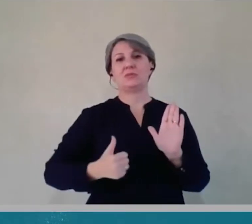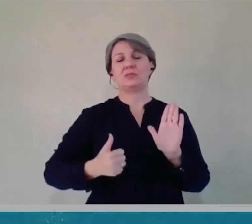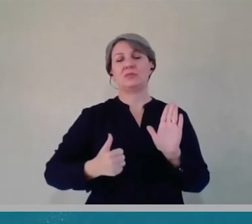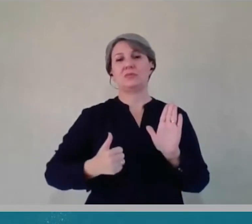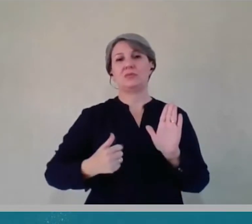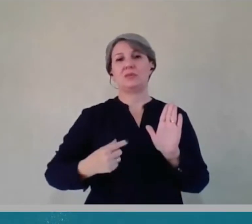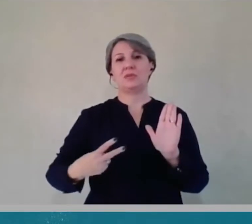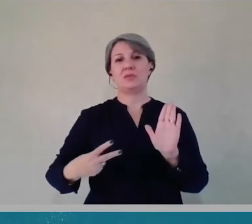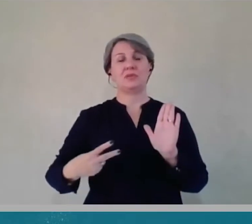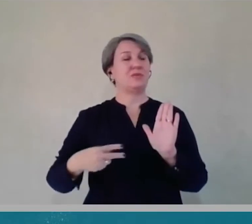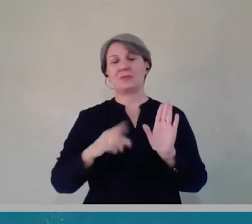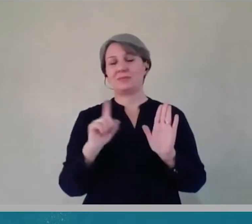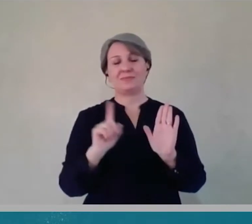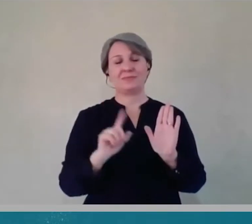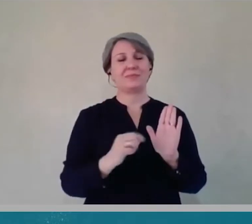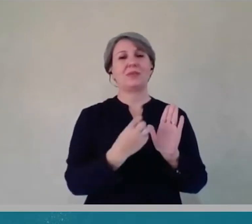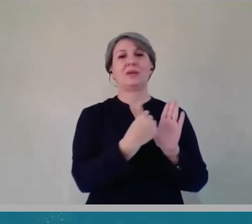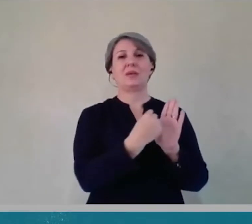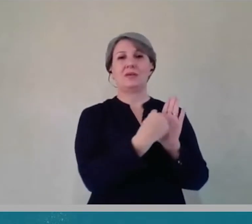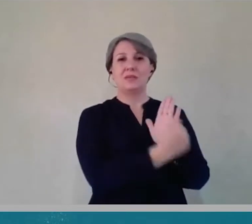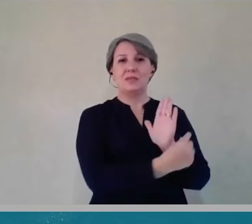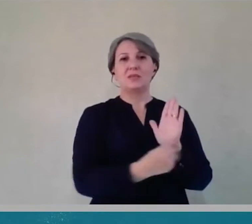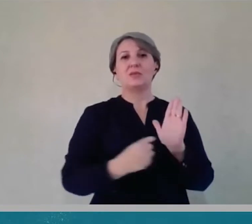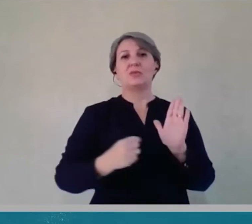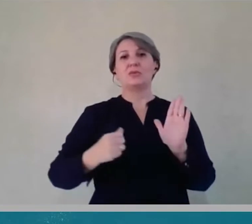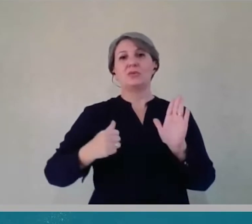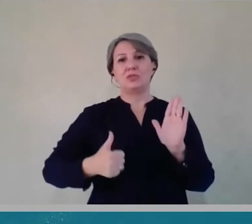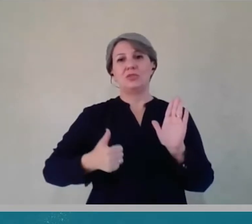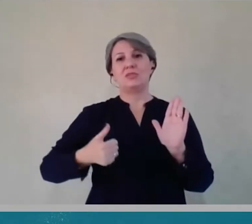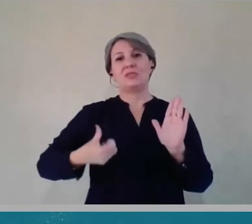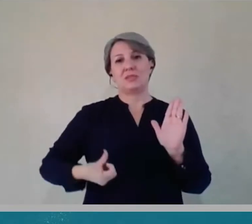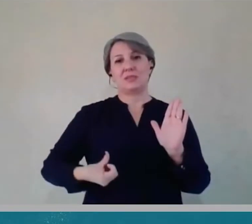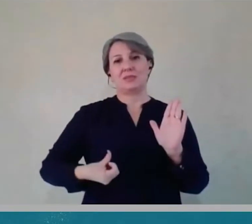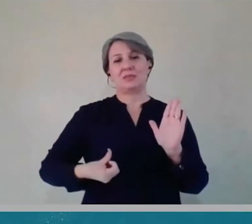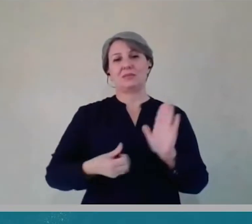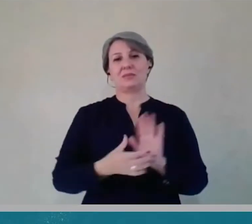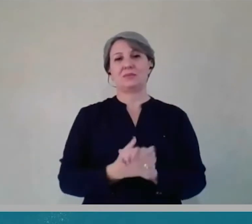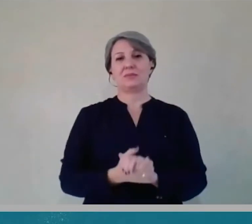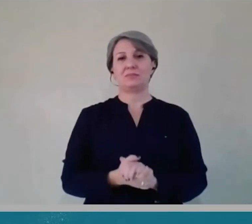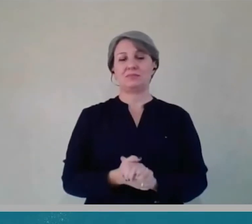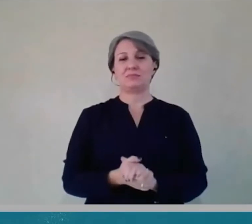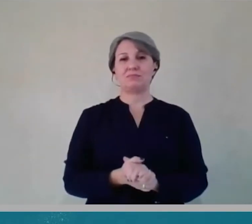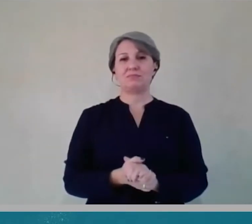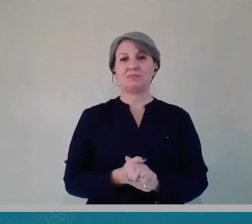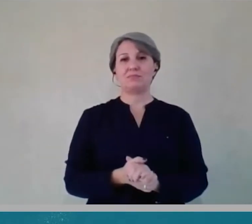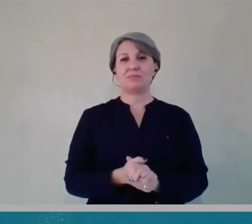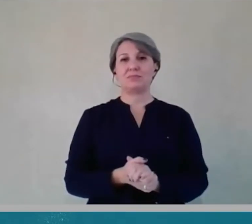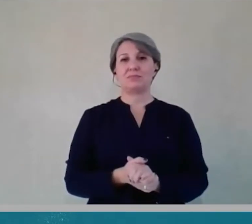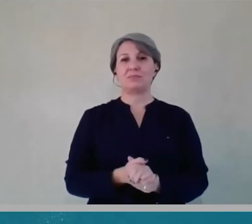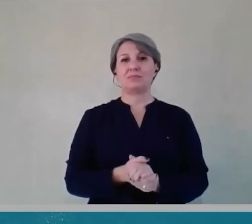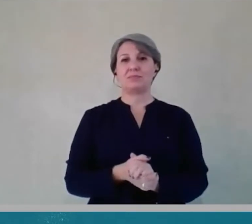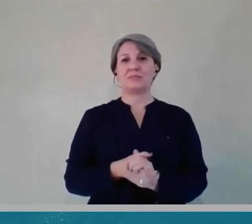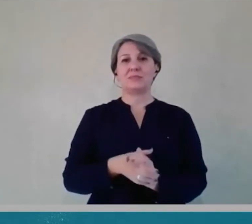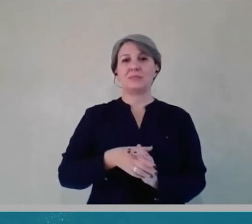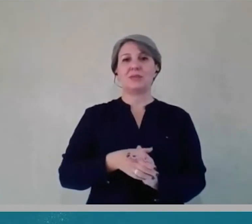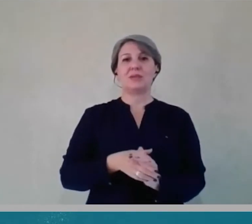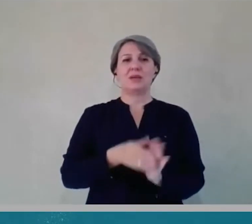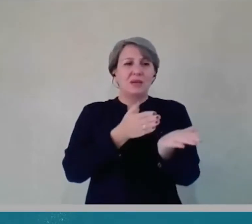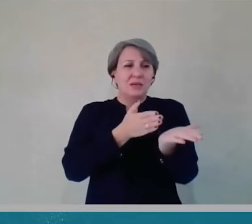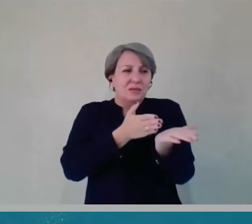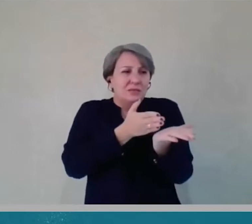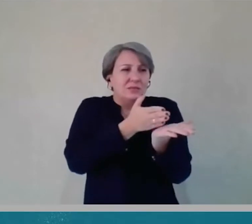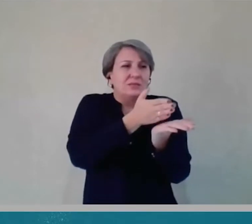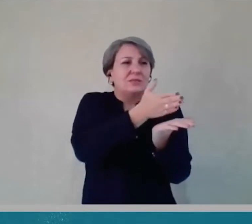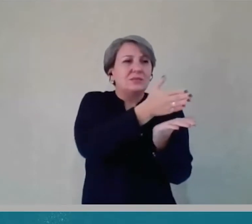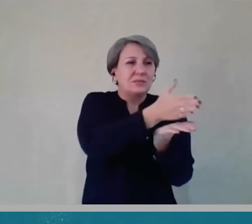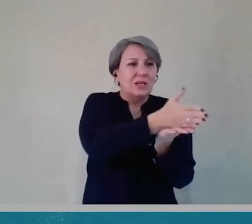Digo, porém, andai no Espírito, e jamais satisfareis